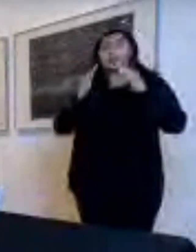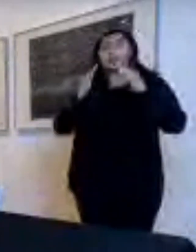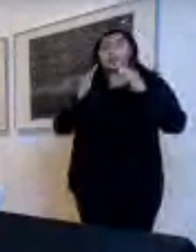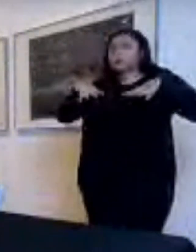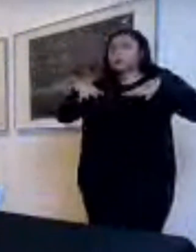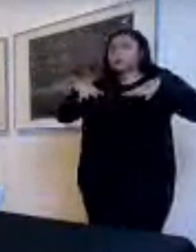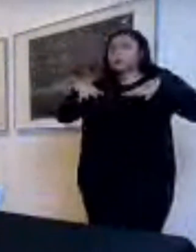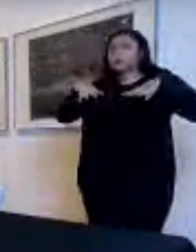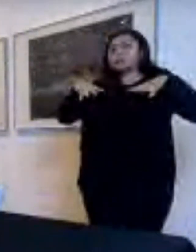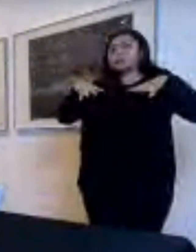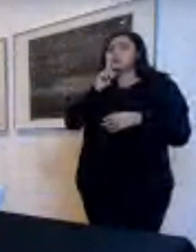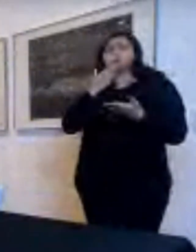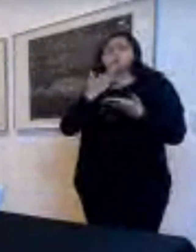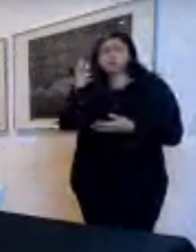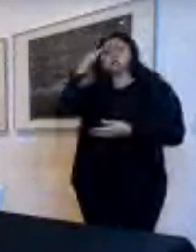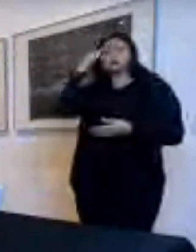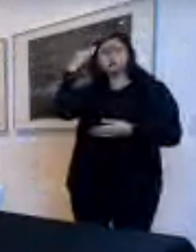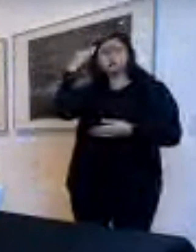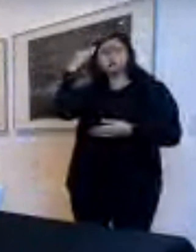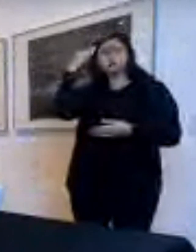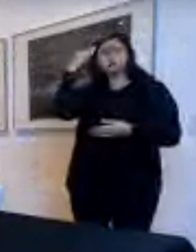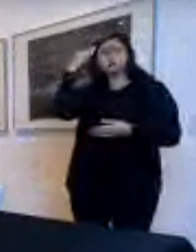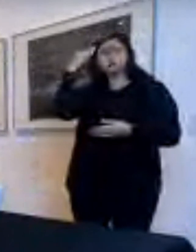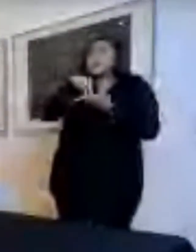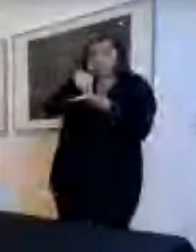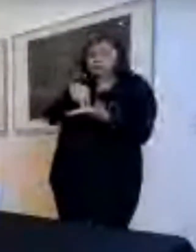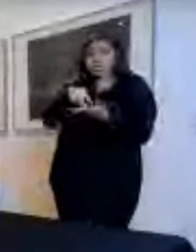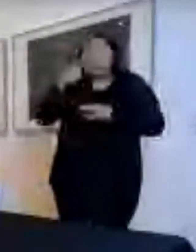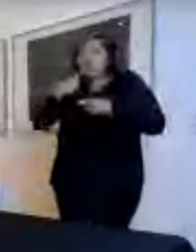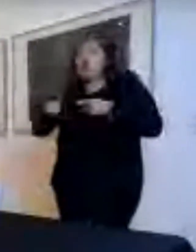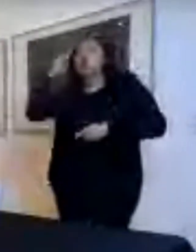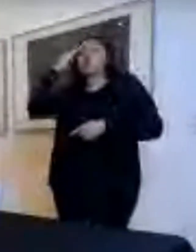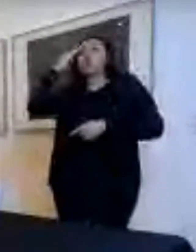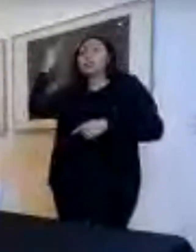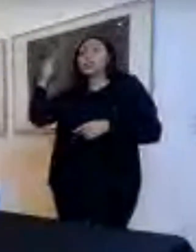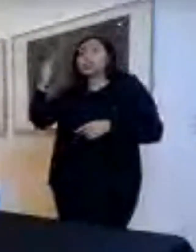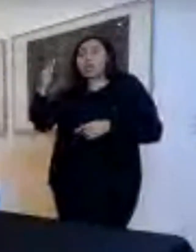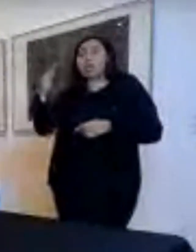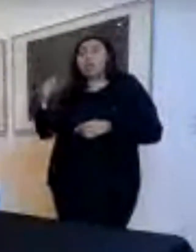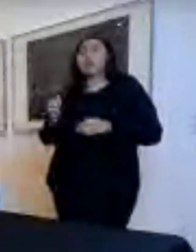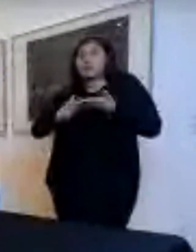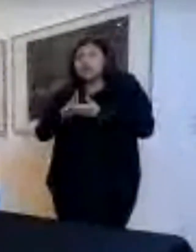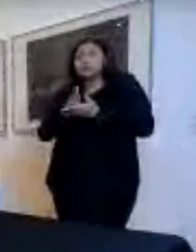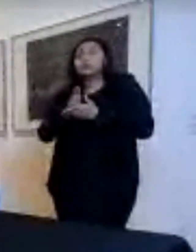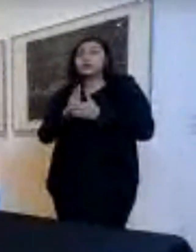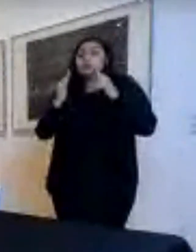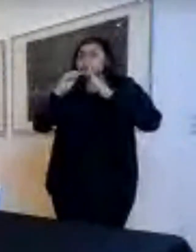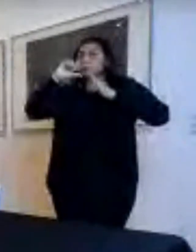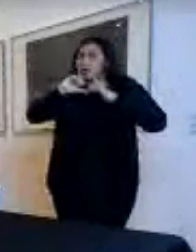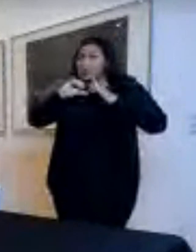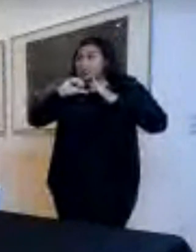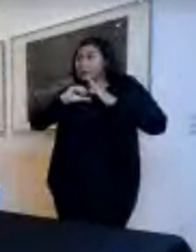creo que el último escenario que tuvimos fue presencial y al día siguiente nos metieron a confinamiento.